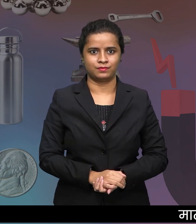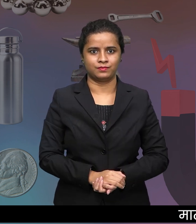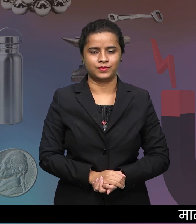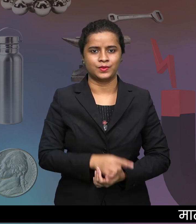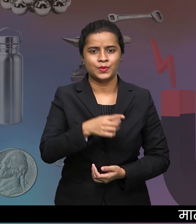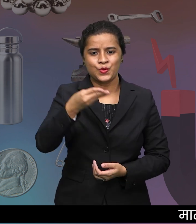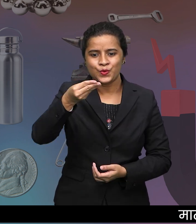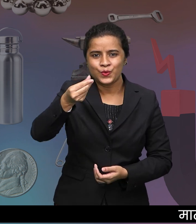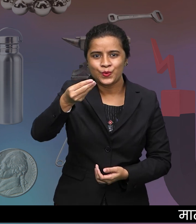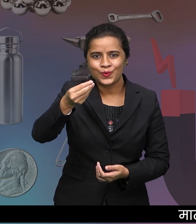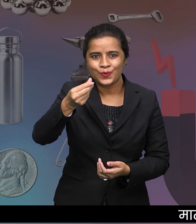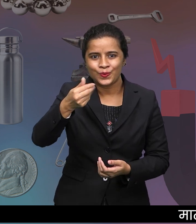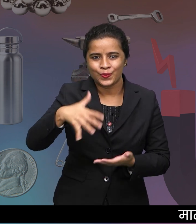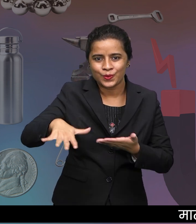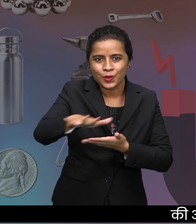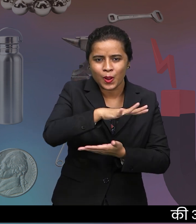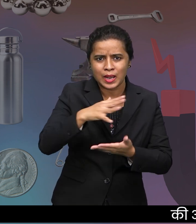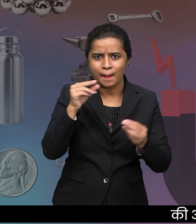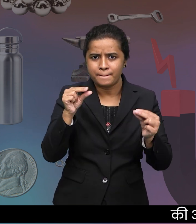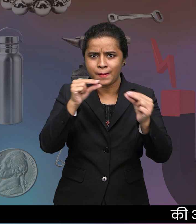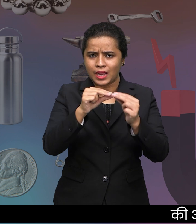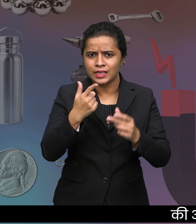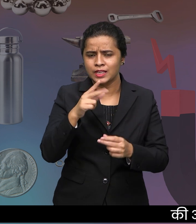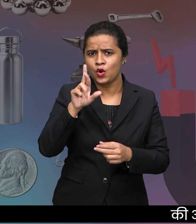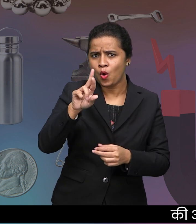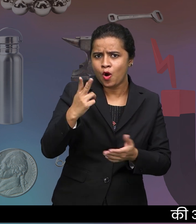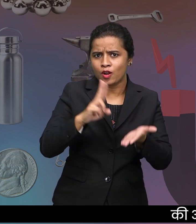माती चुंबकीय आहे की अचुंबकीय पदार्थ?